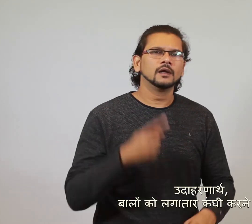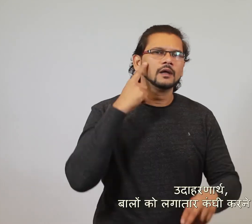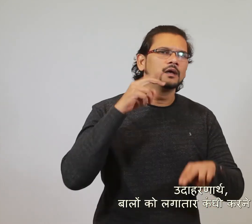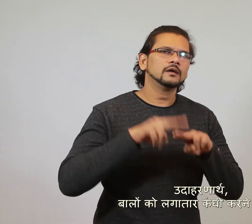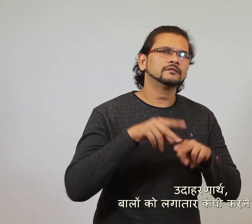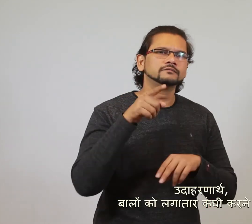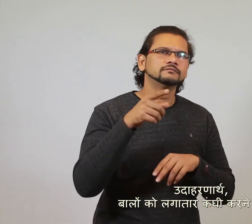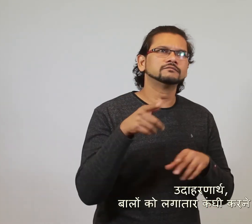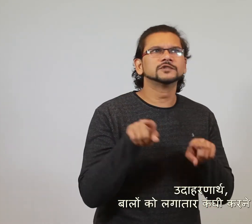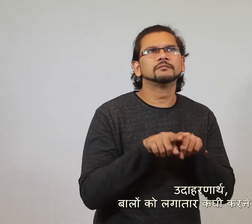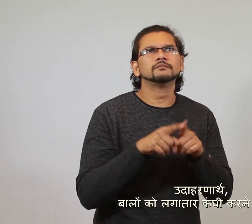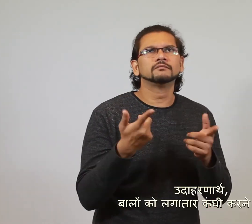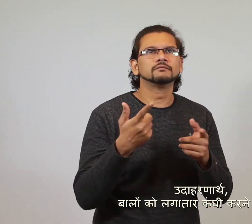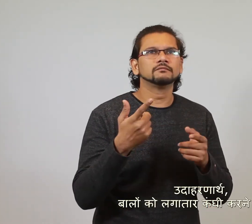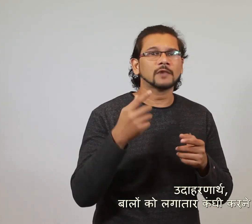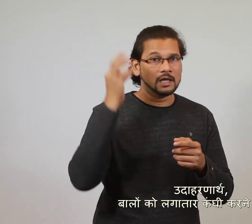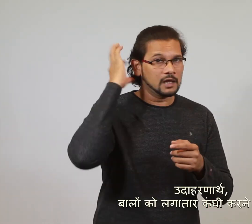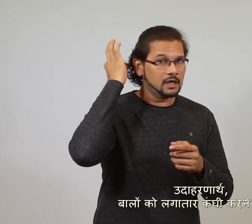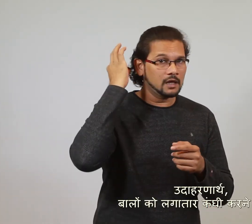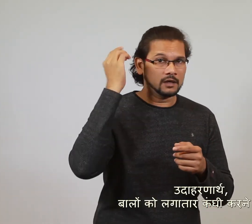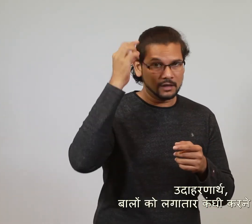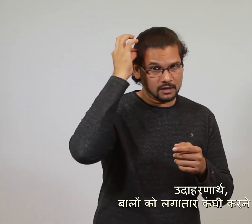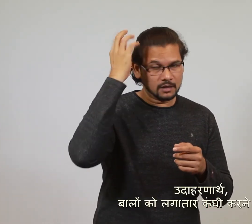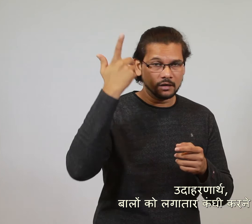उधार नार्थ बालों को लगातार कंगी करने के बाद